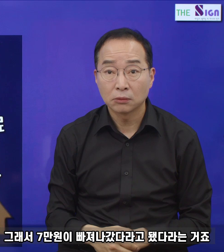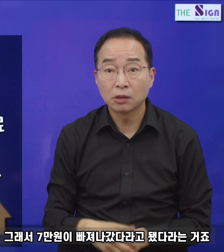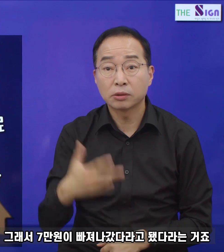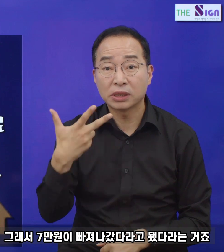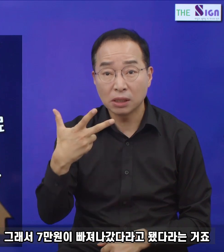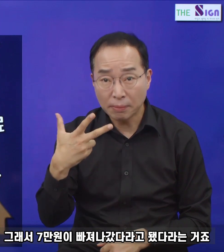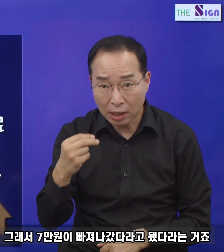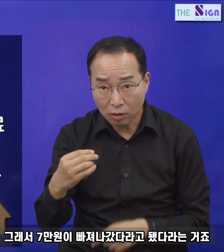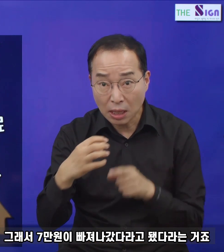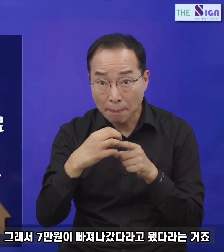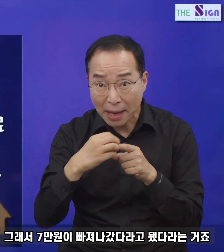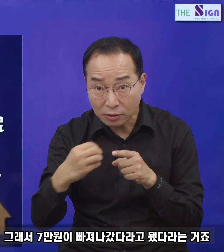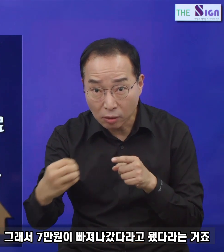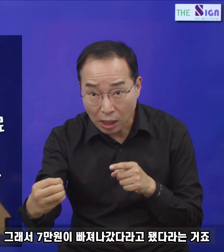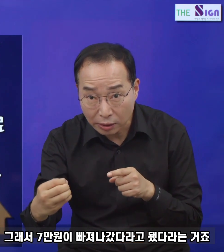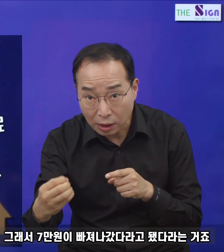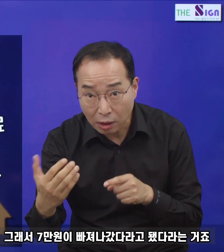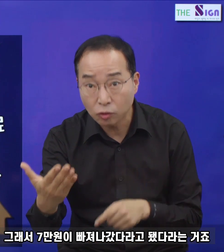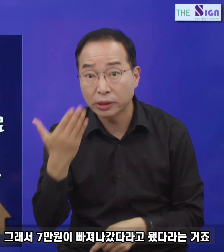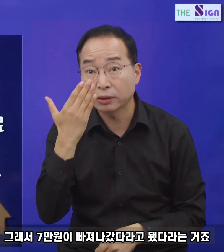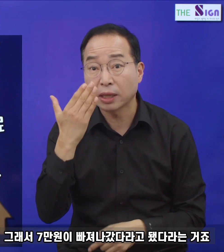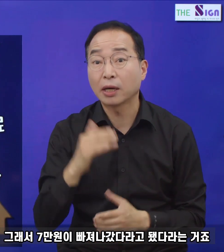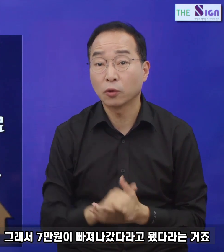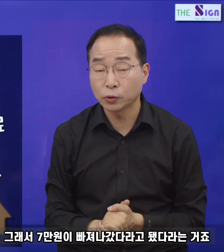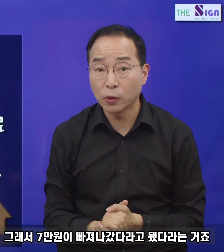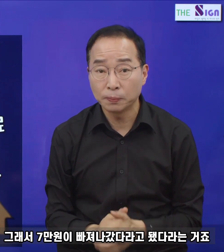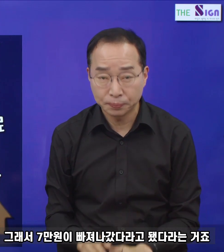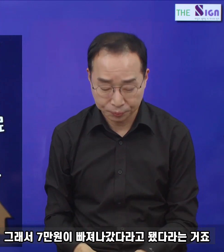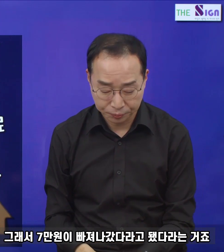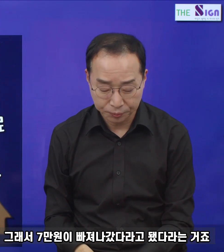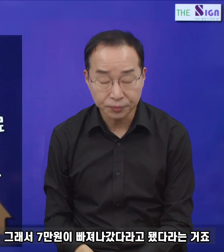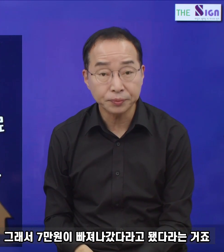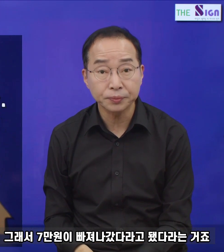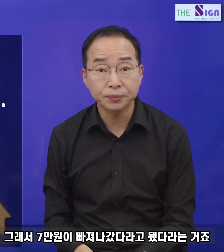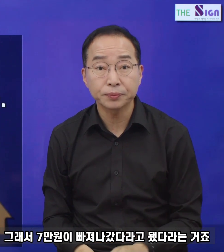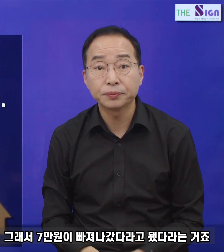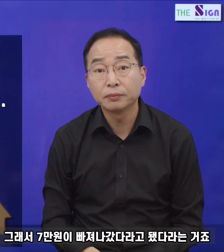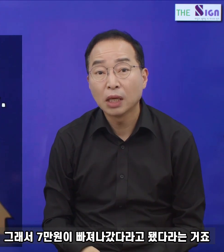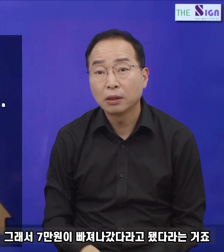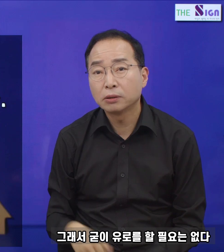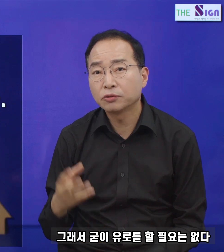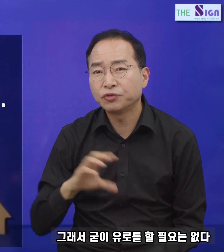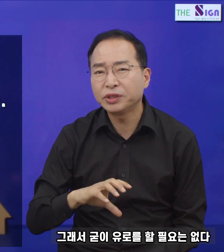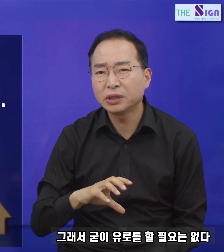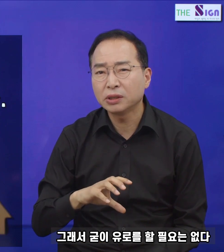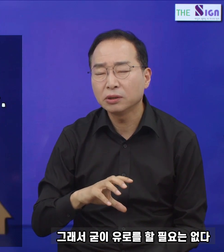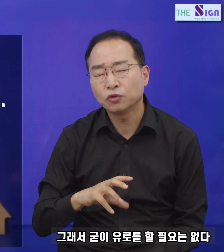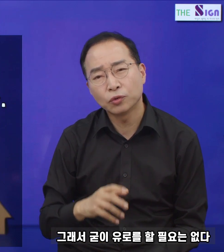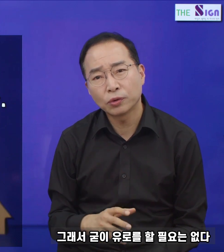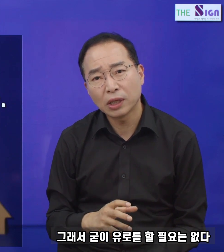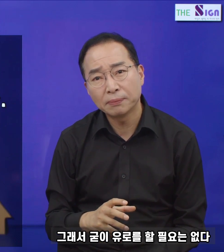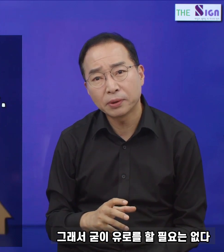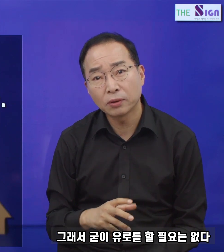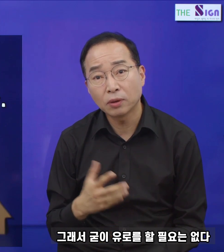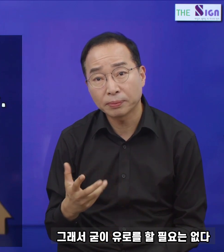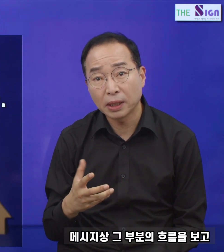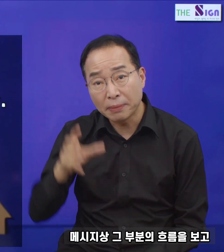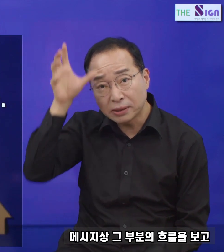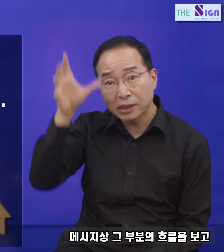그래서 7만 원이 빠져나갔다라고 됐다는 거죠. 그래서 굳이 유로를 할 필요는 없다.